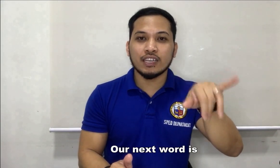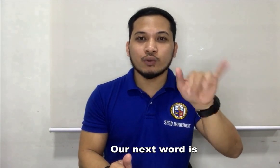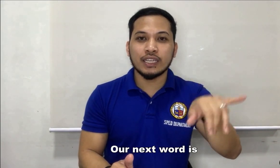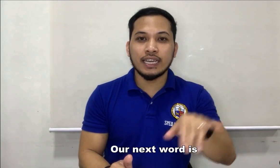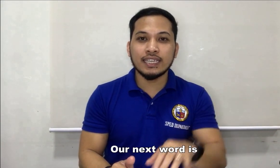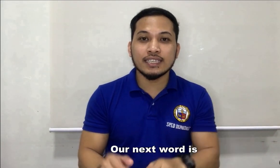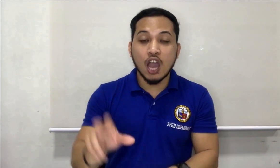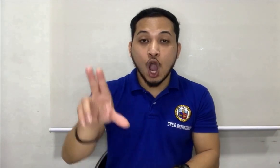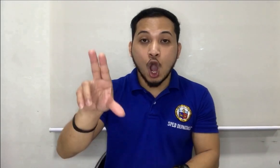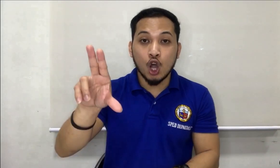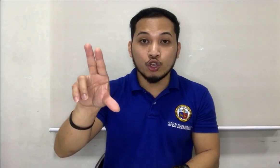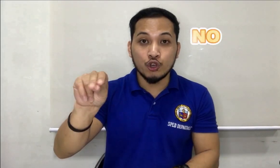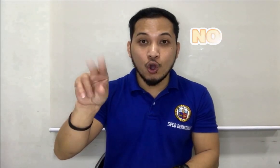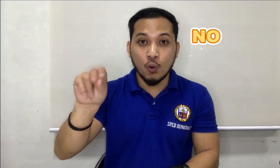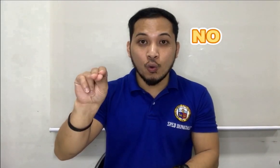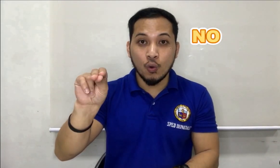Our next word is no.